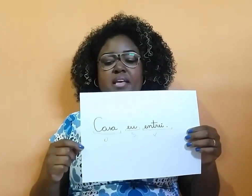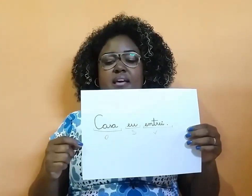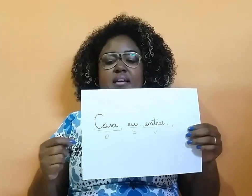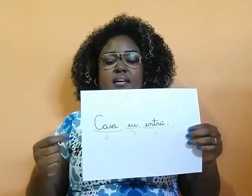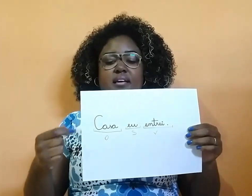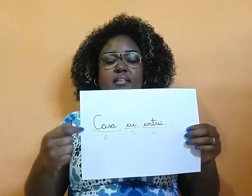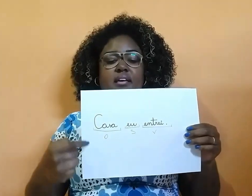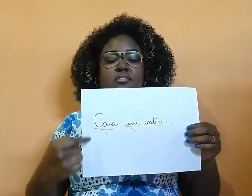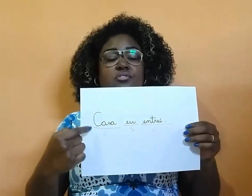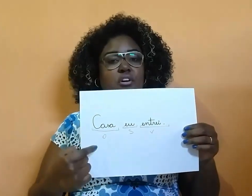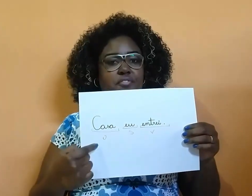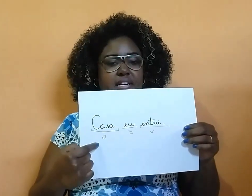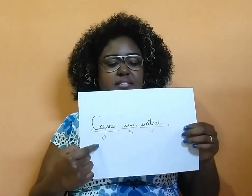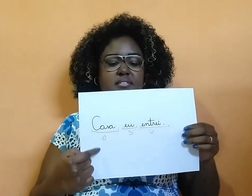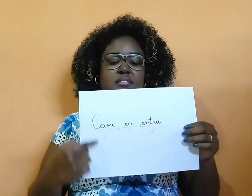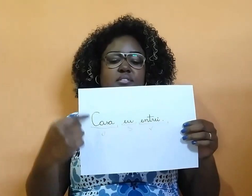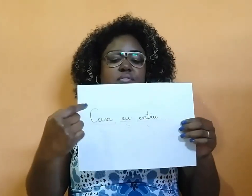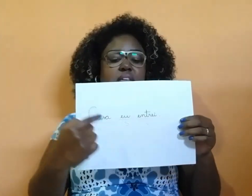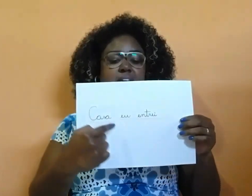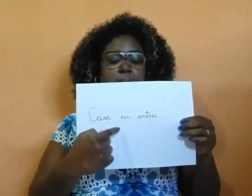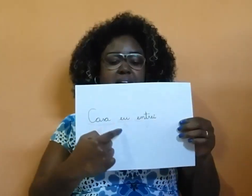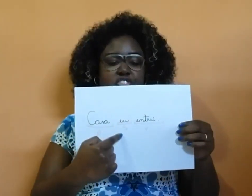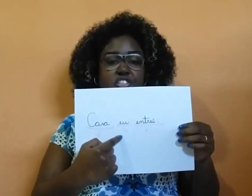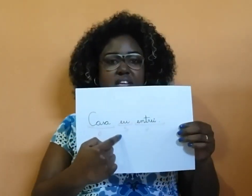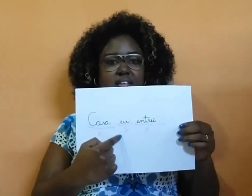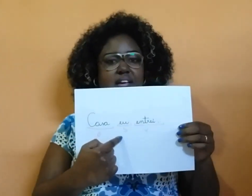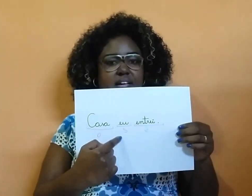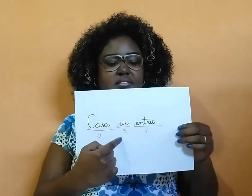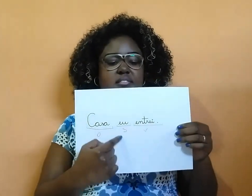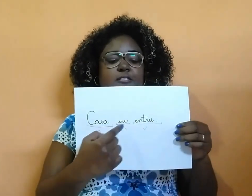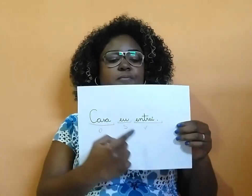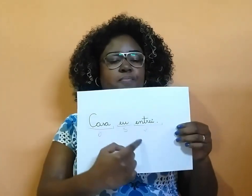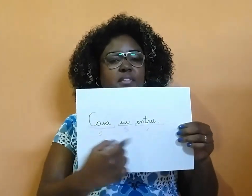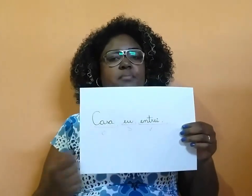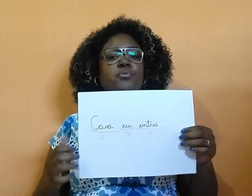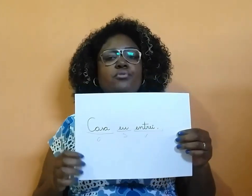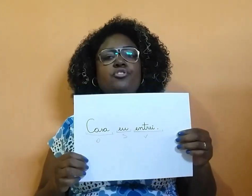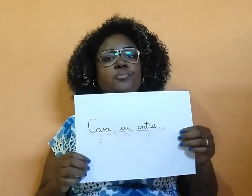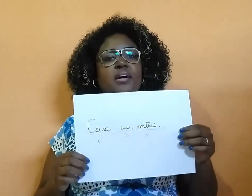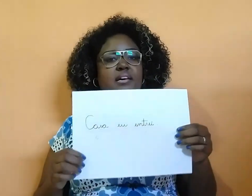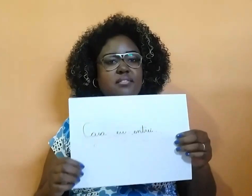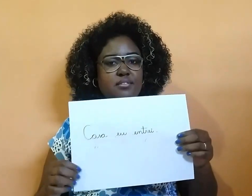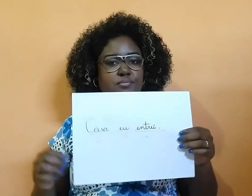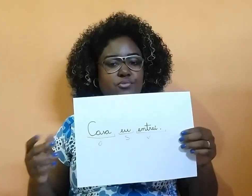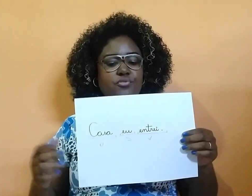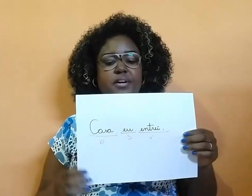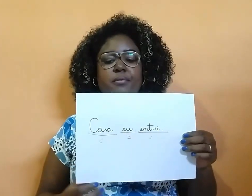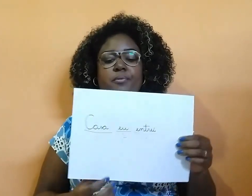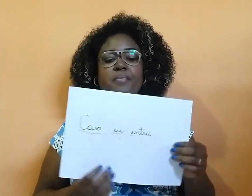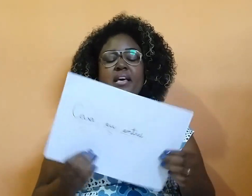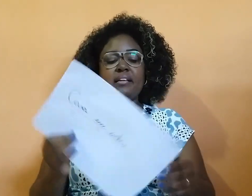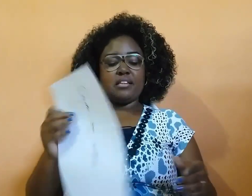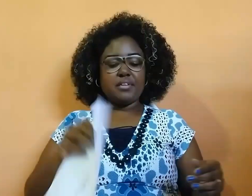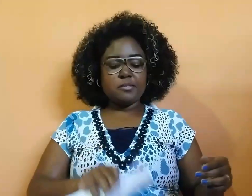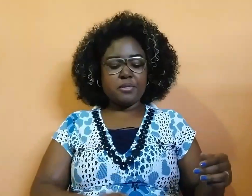é quem sofre a ação quem pratica a ação e por último a ação o velho então ele